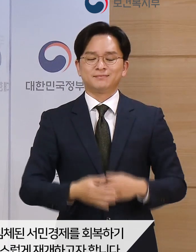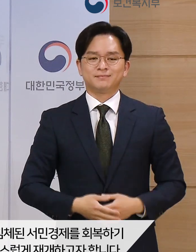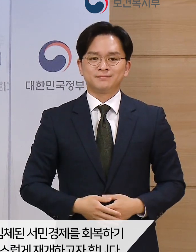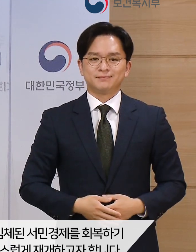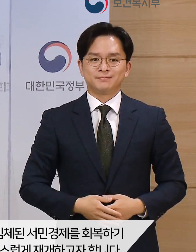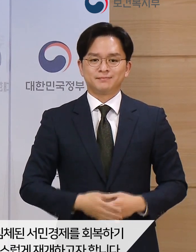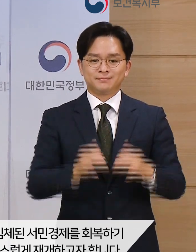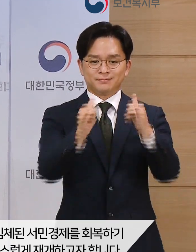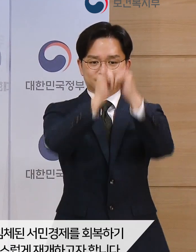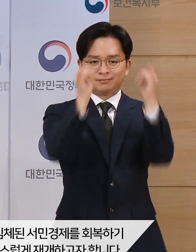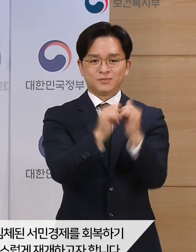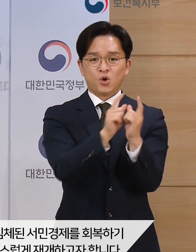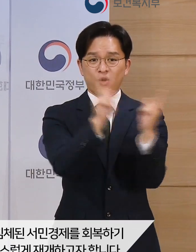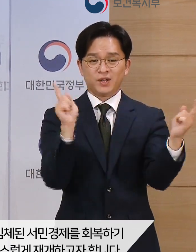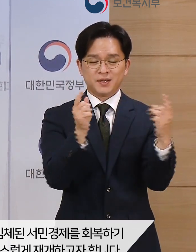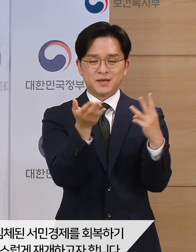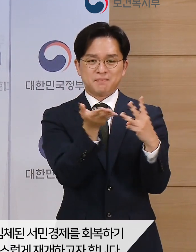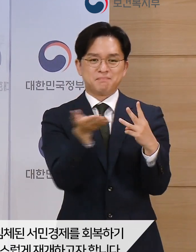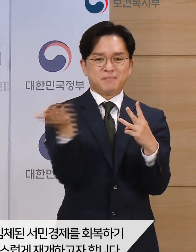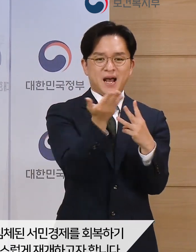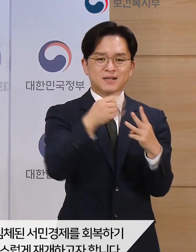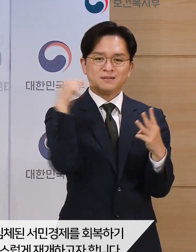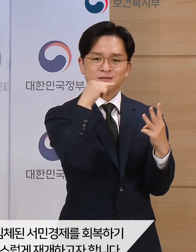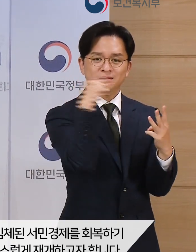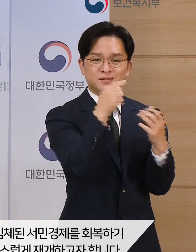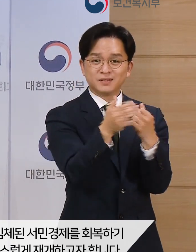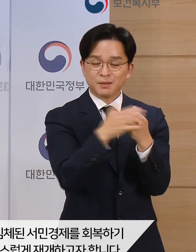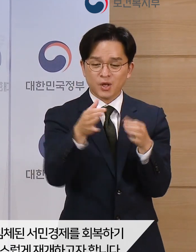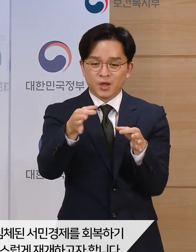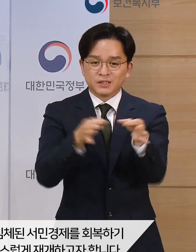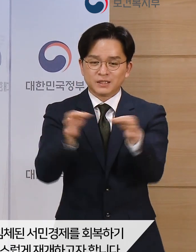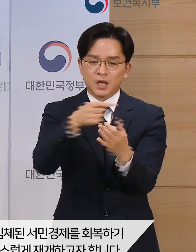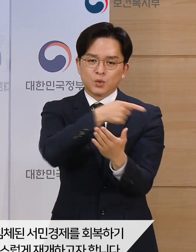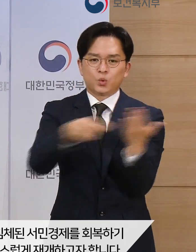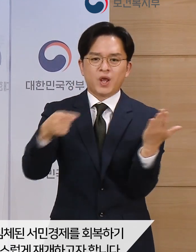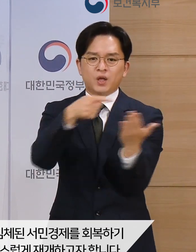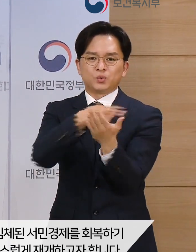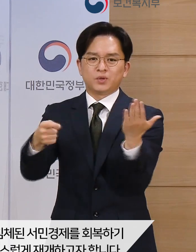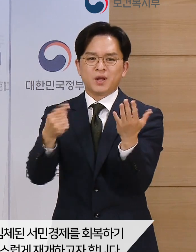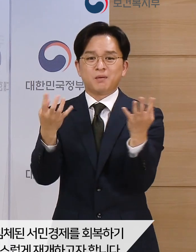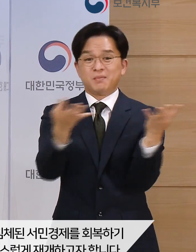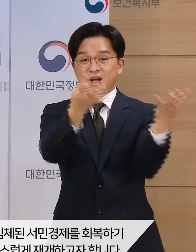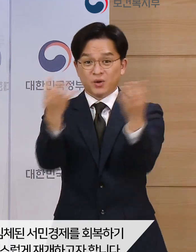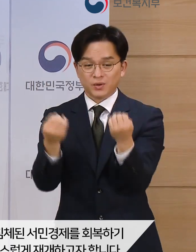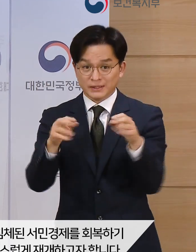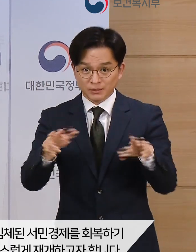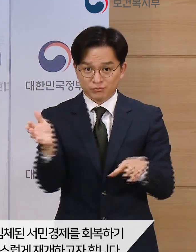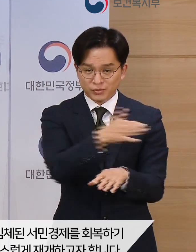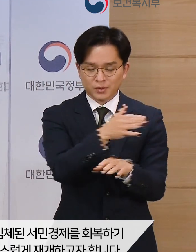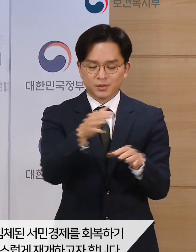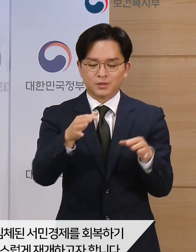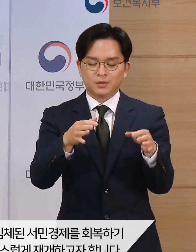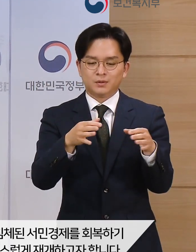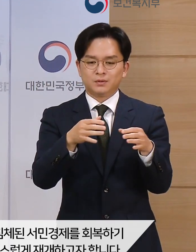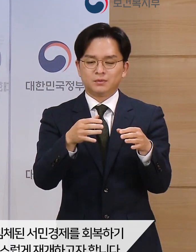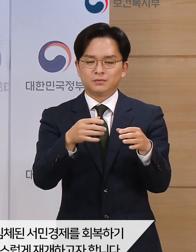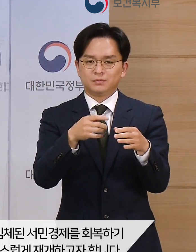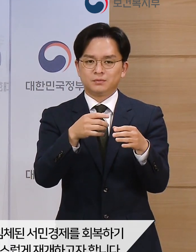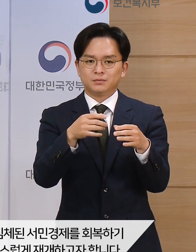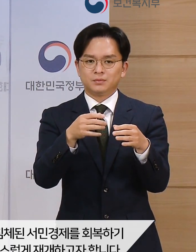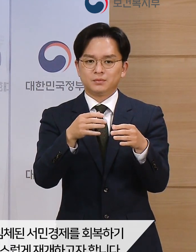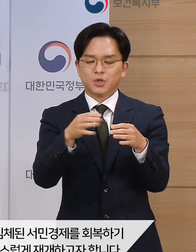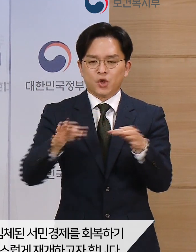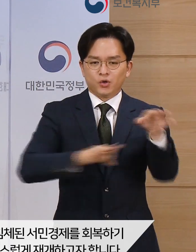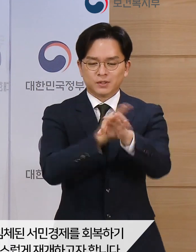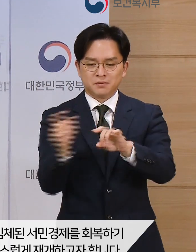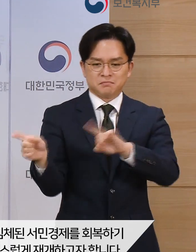그간의 거리두기 강화에 따라 피해가 컸던 업종을 지원하고 침체된 서민경제를 회복하기 위해 정부는